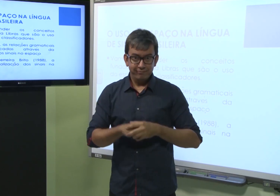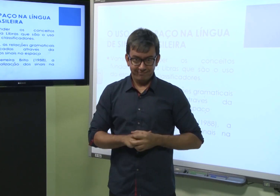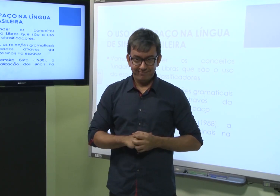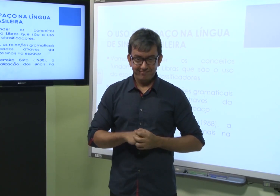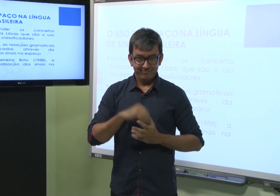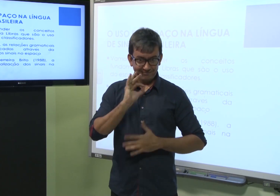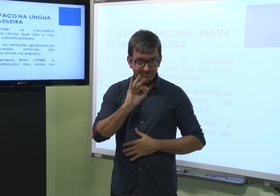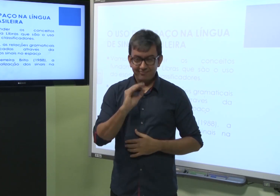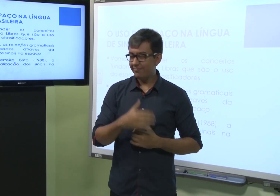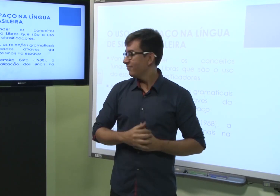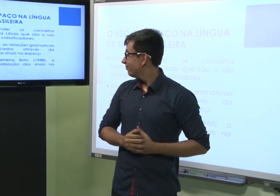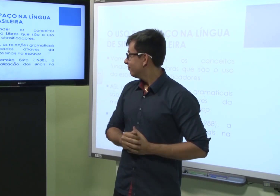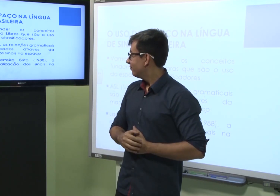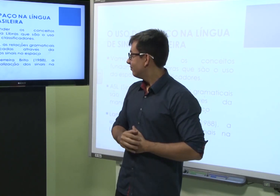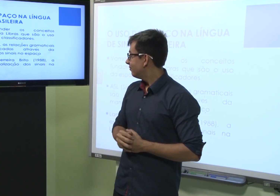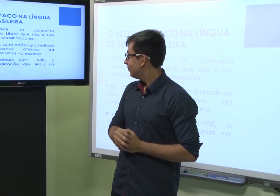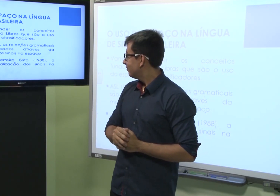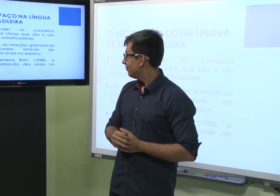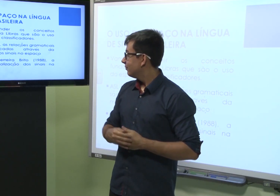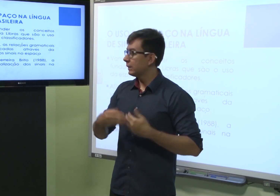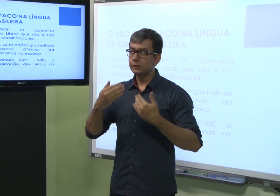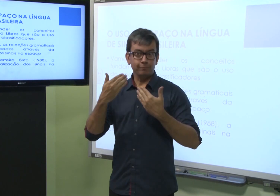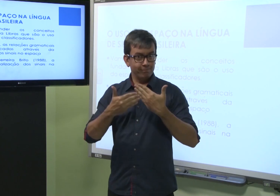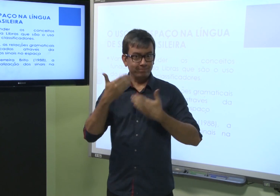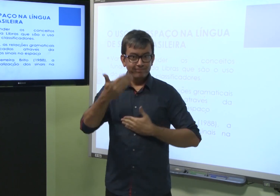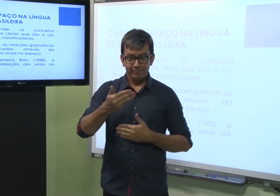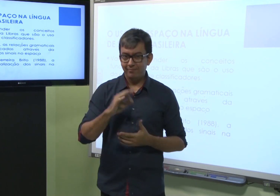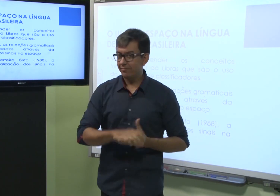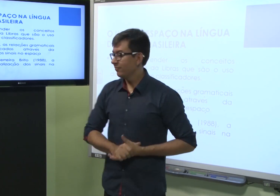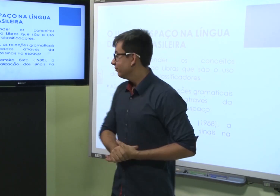possa entender, certo? Vamos dar seguimento.